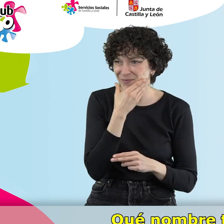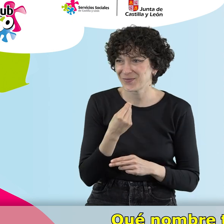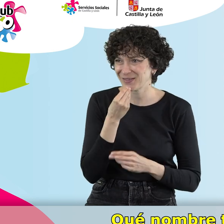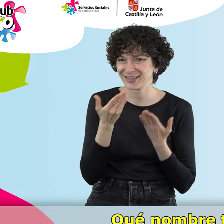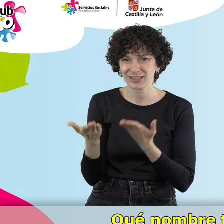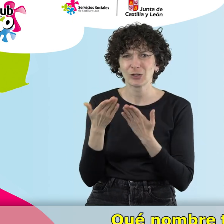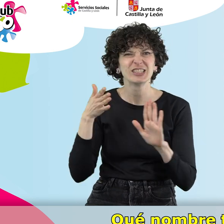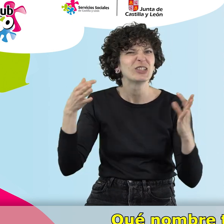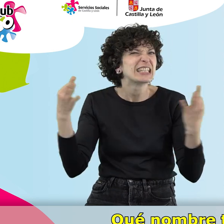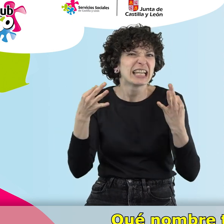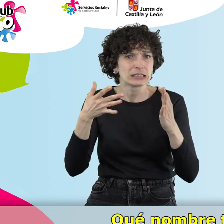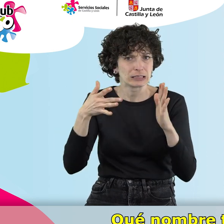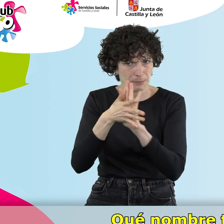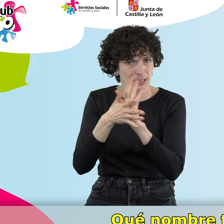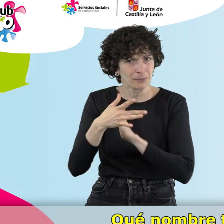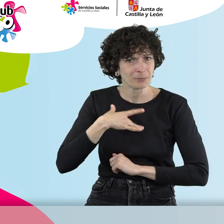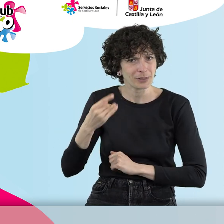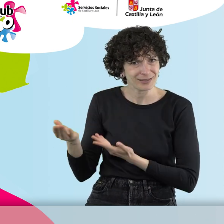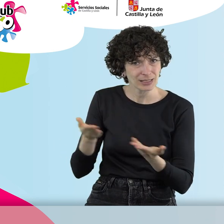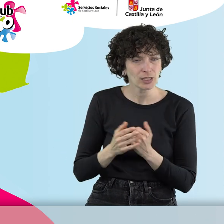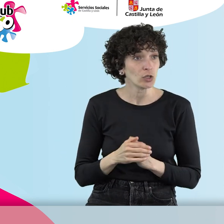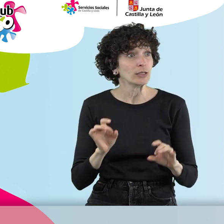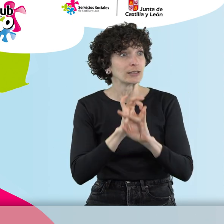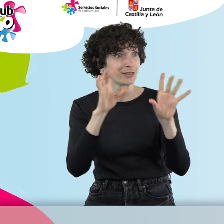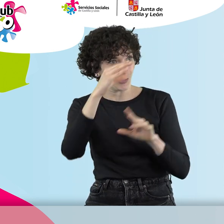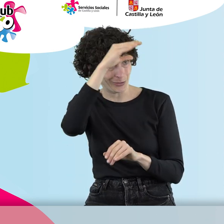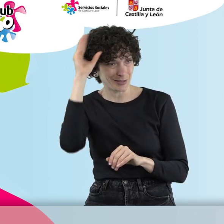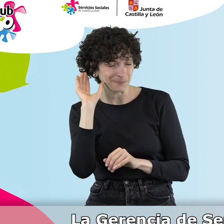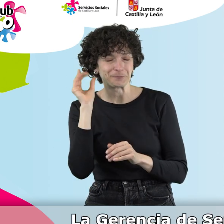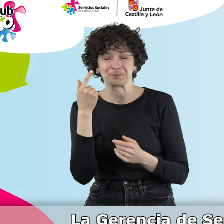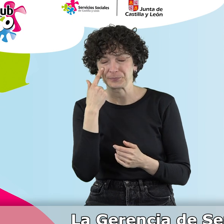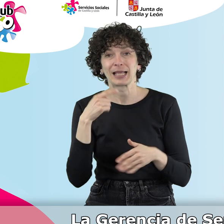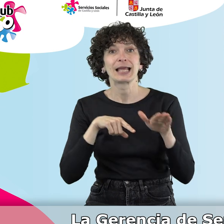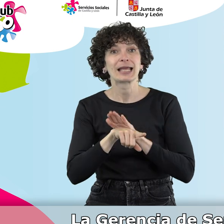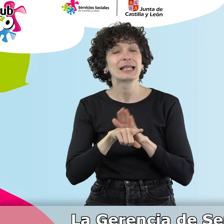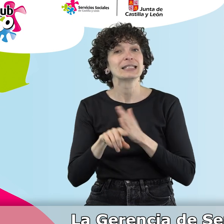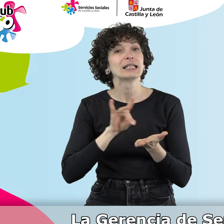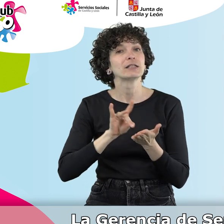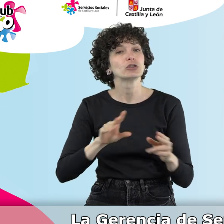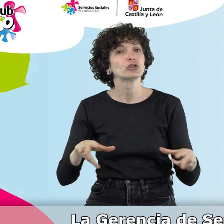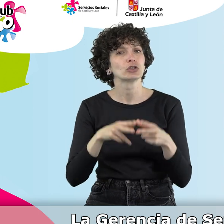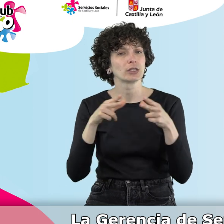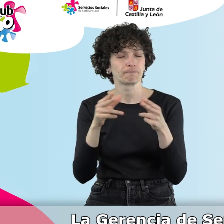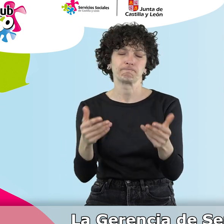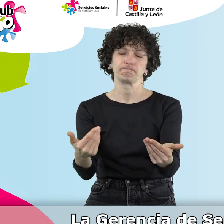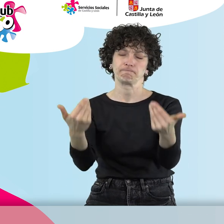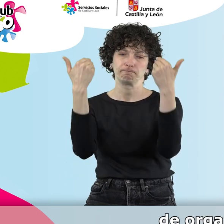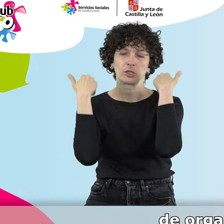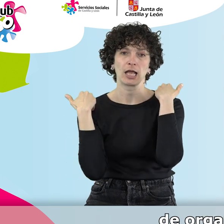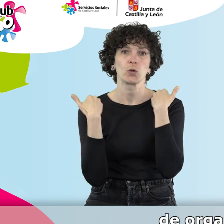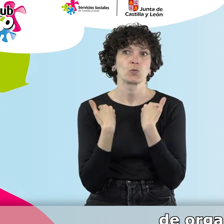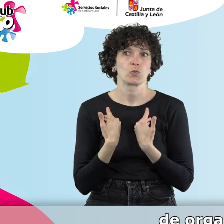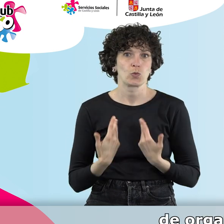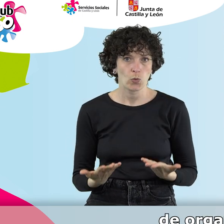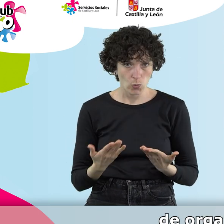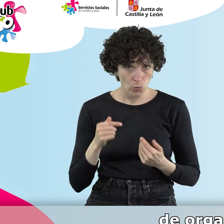bonito! ¿Puedes explicarnos qué es eso? Sí, claro, Concha. La Gerencia de Servicios Sociales tiene la responsabilidad